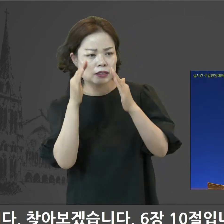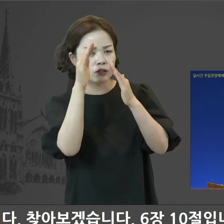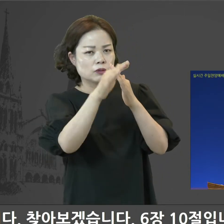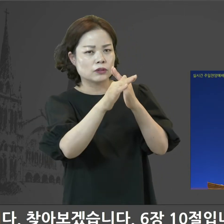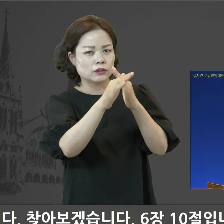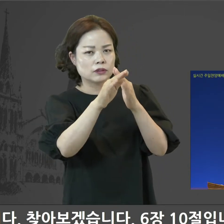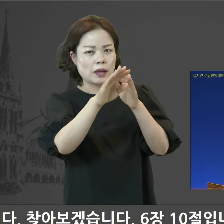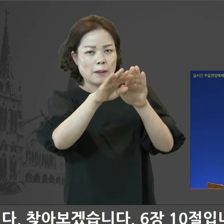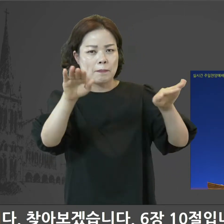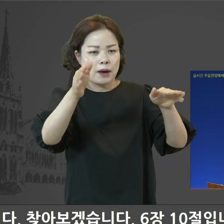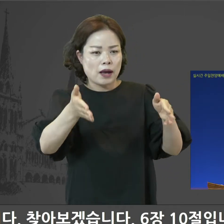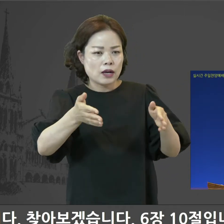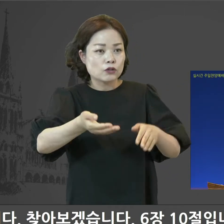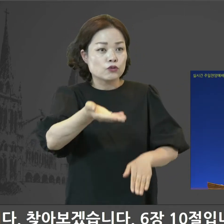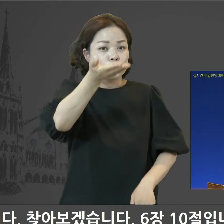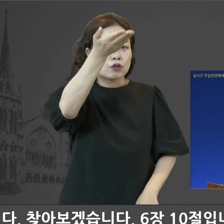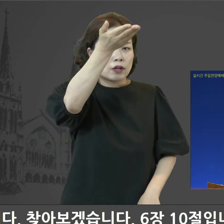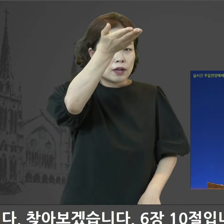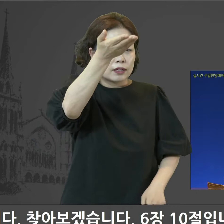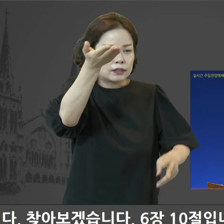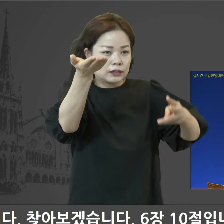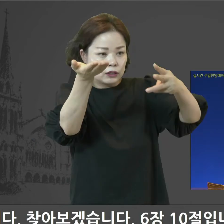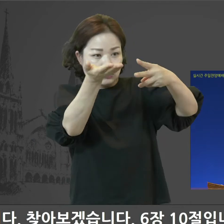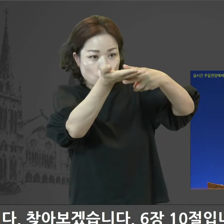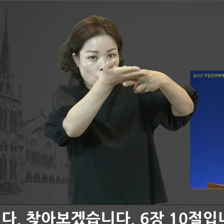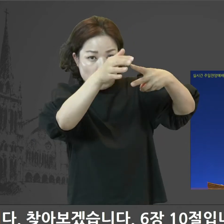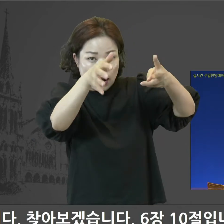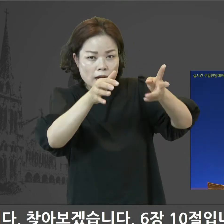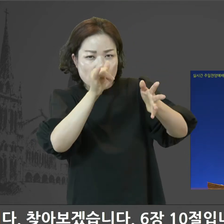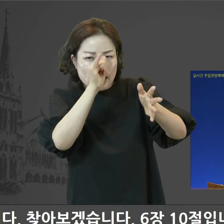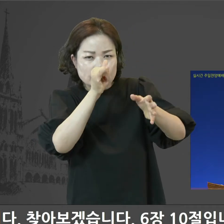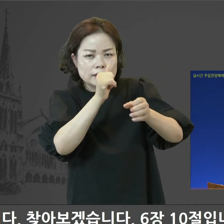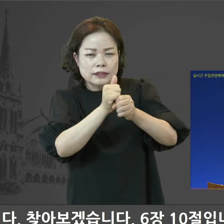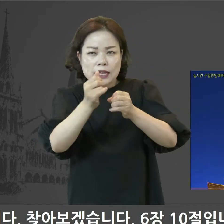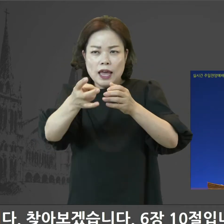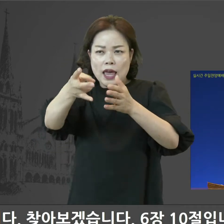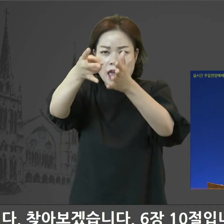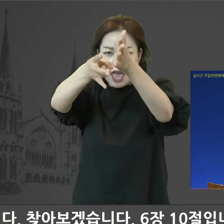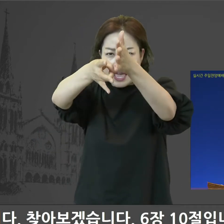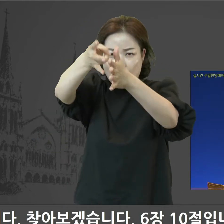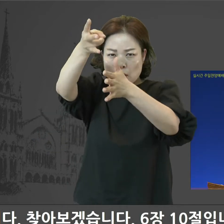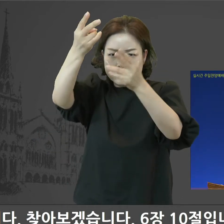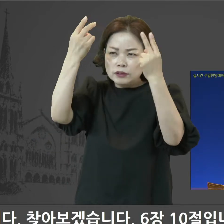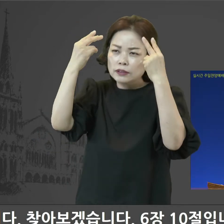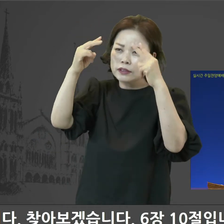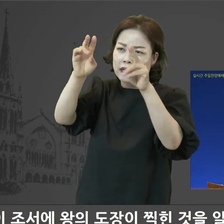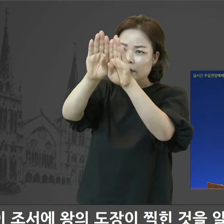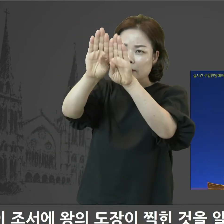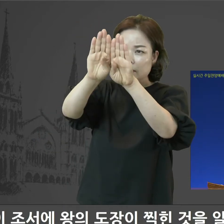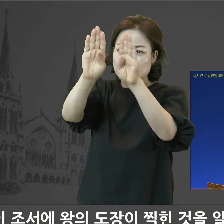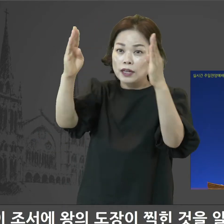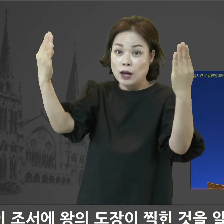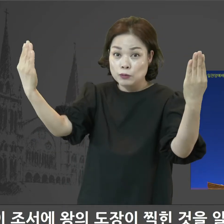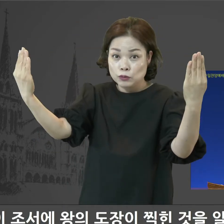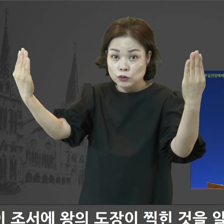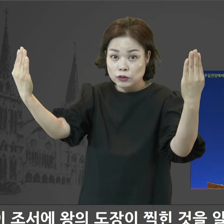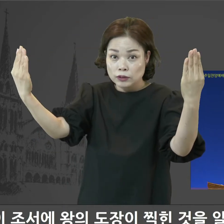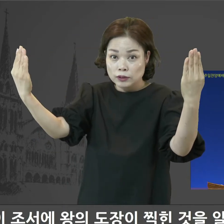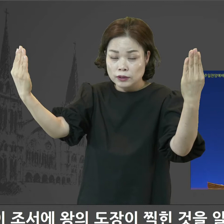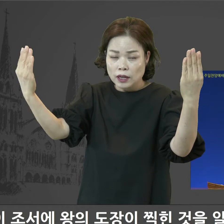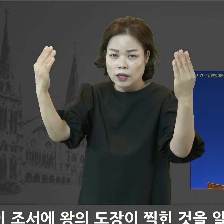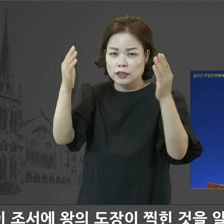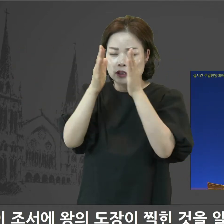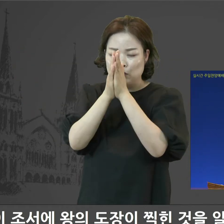윗방에 올라가 기도의 골방이 있어야 함을, 그리고 예루살렘으로 향한 창문을 열고 기도는 방향이